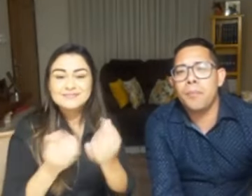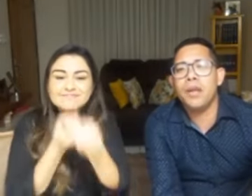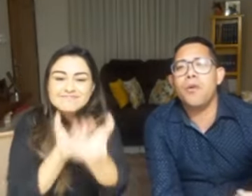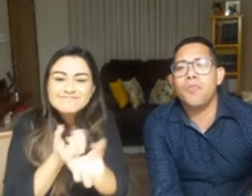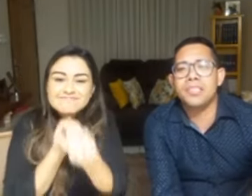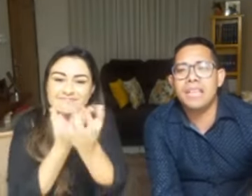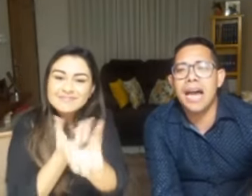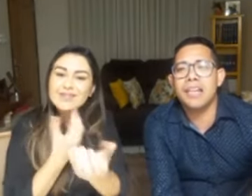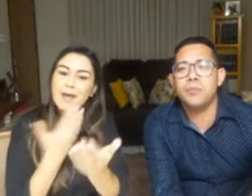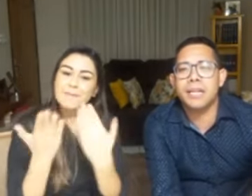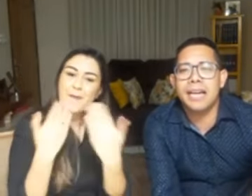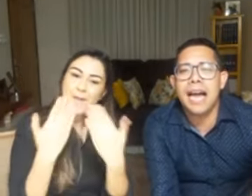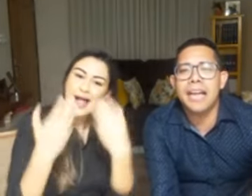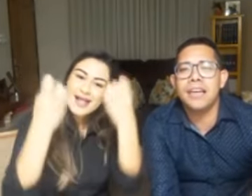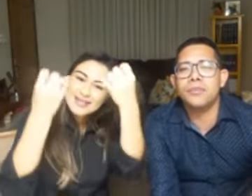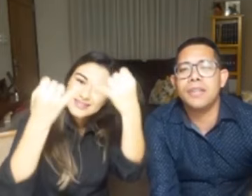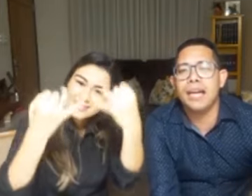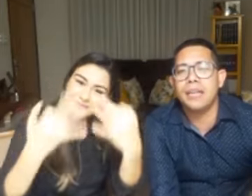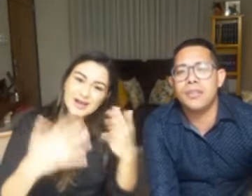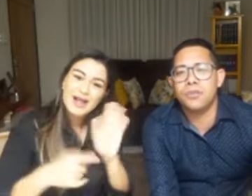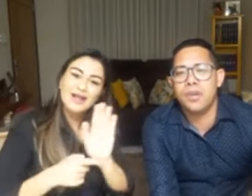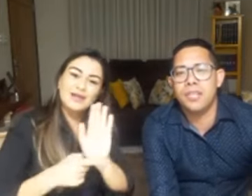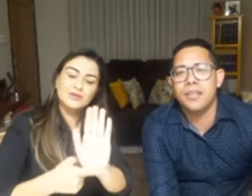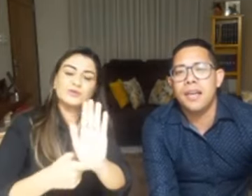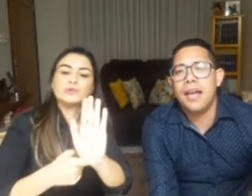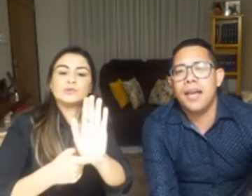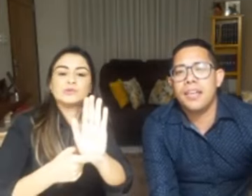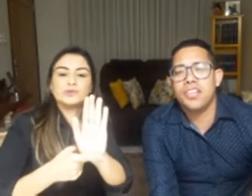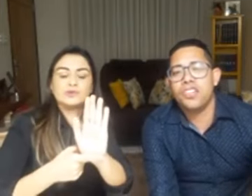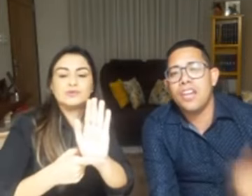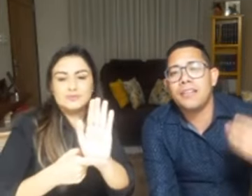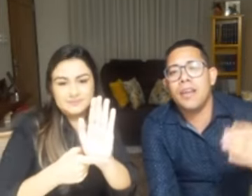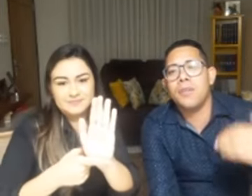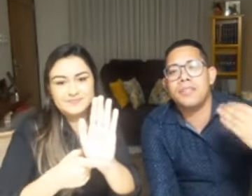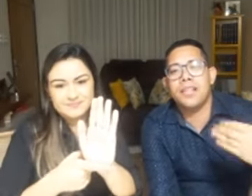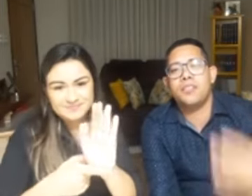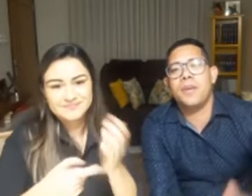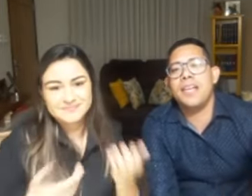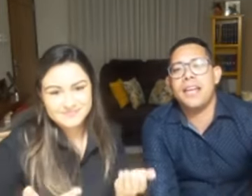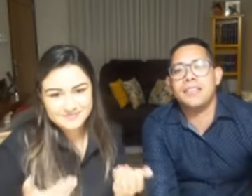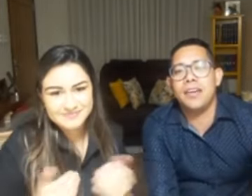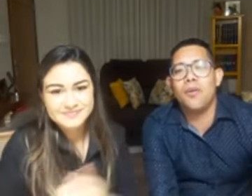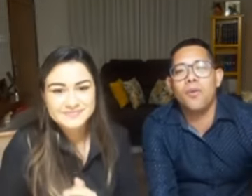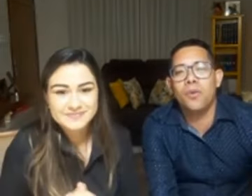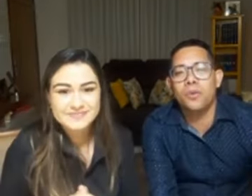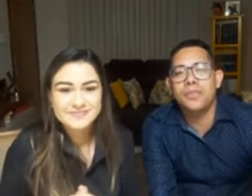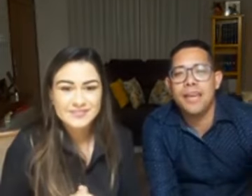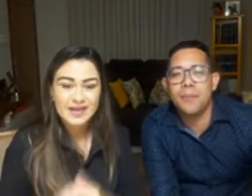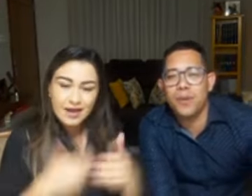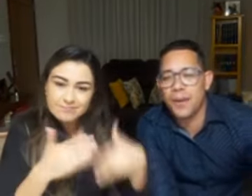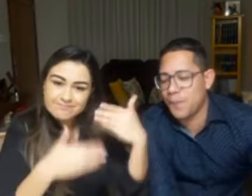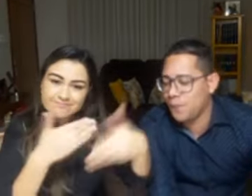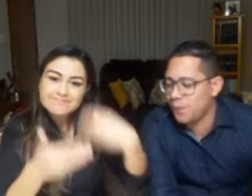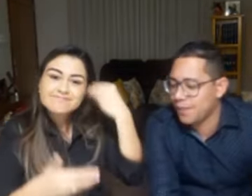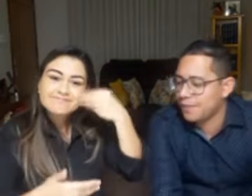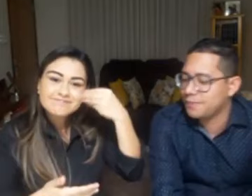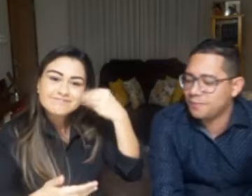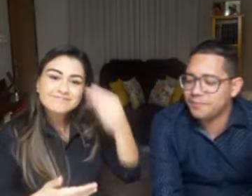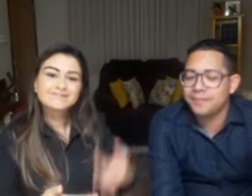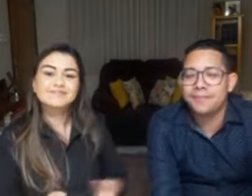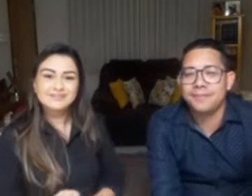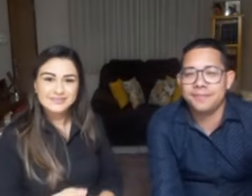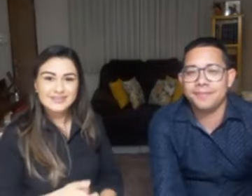para poder conversar, explicar e ajudar em questões que a gente já tem uma certa experiência aí com o longo do tempo, né?